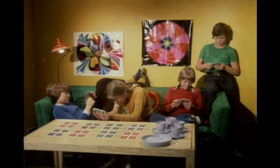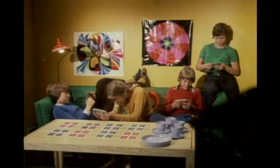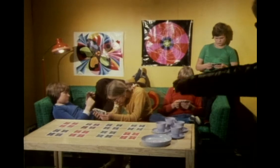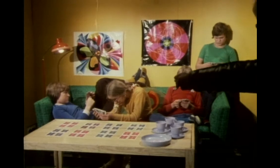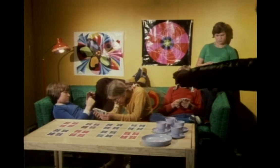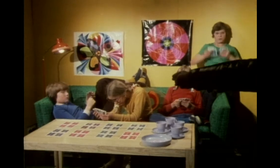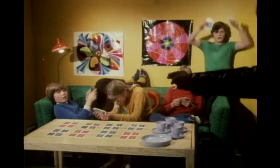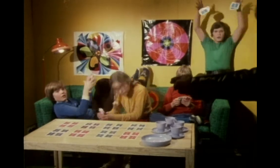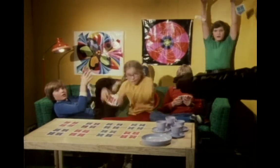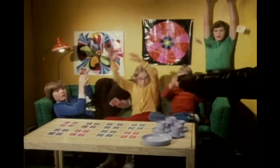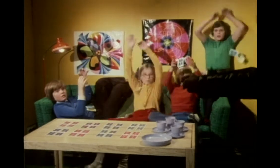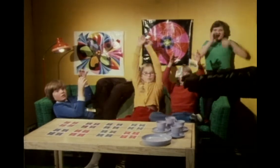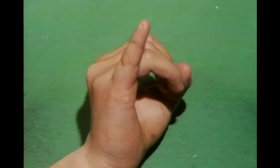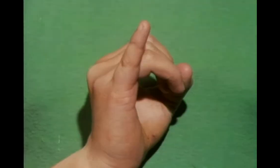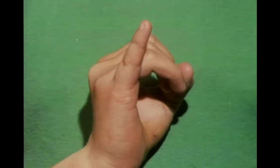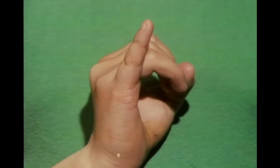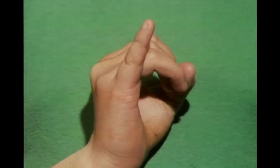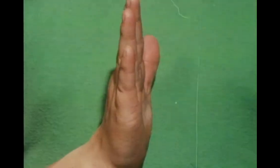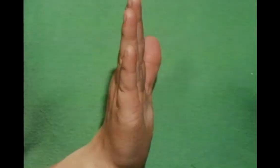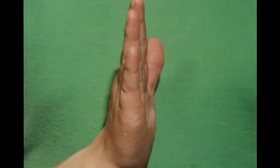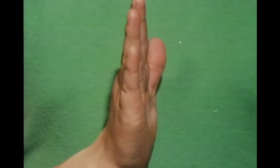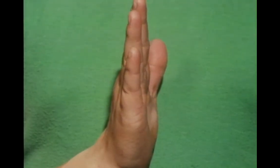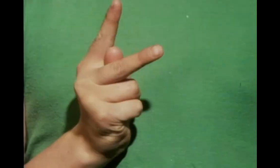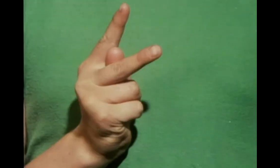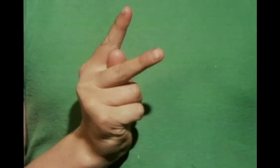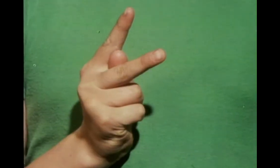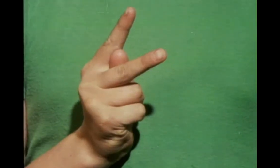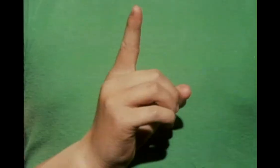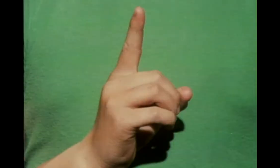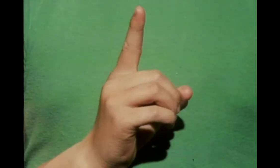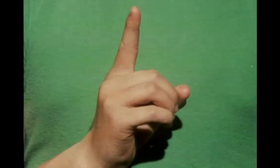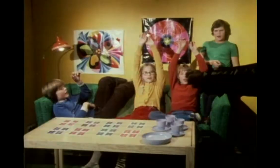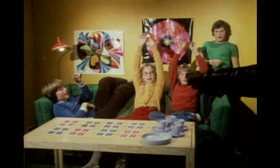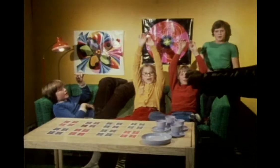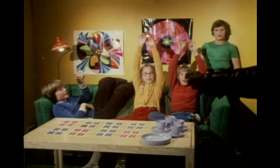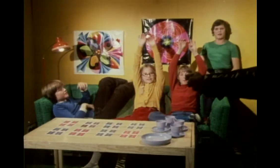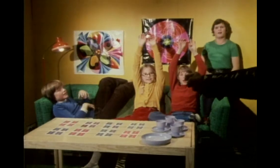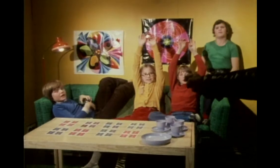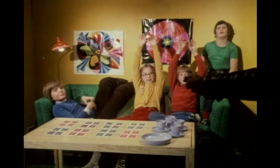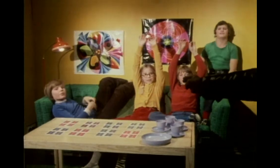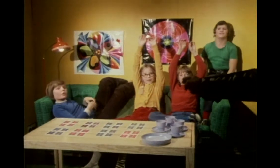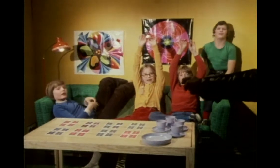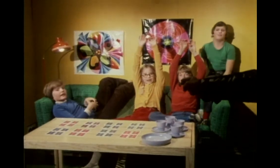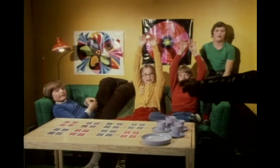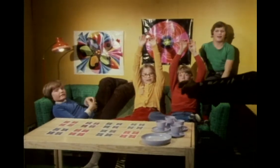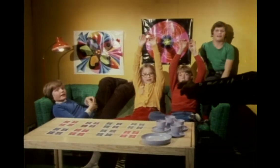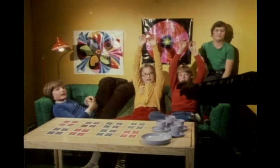Upp med händerna! D, J, K, L. När man säger på en enda